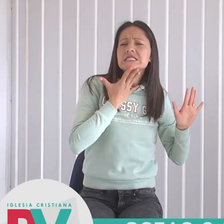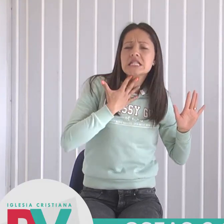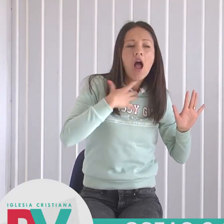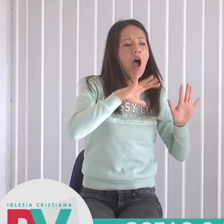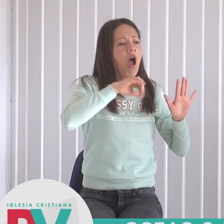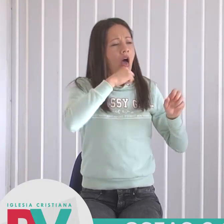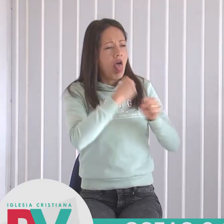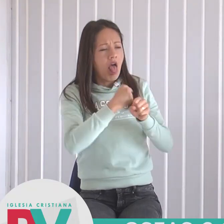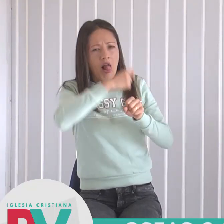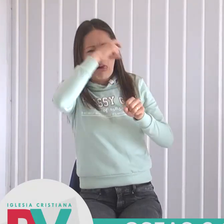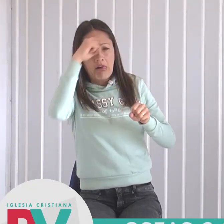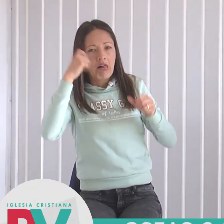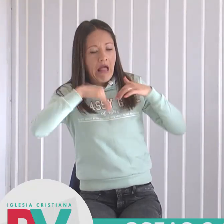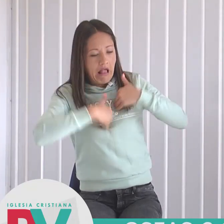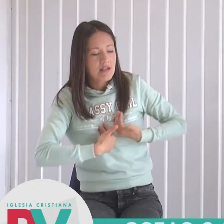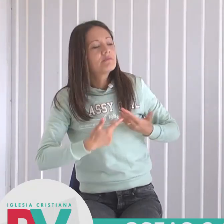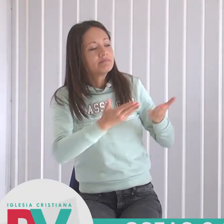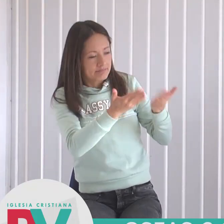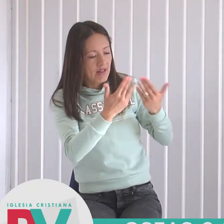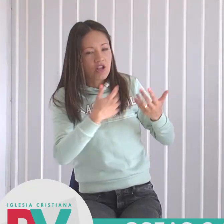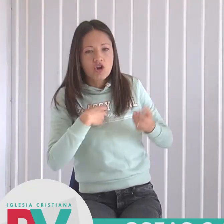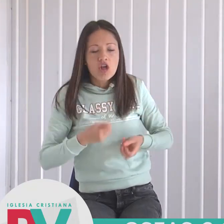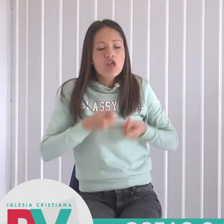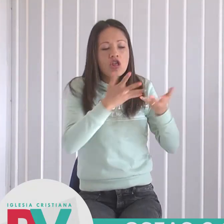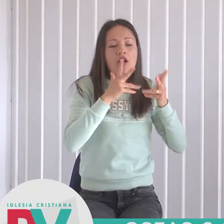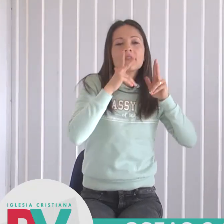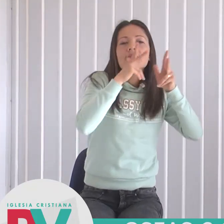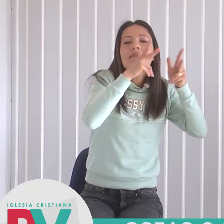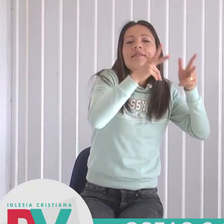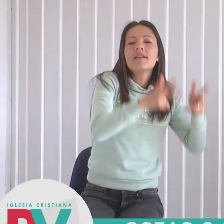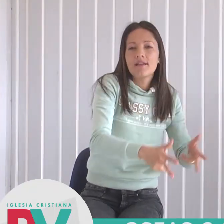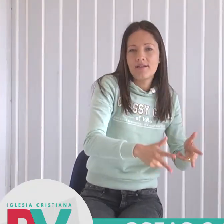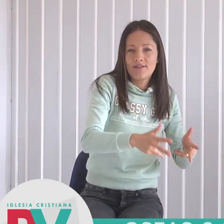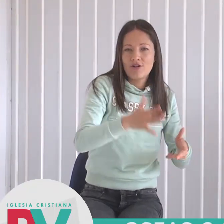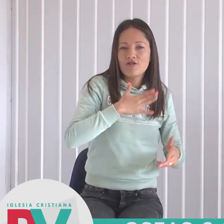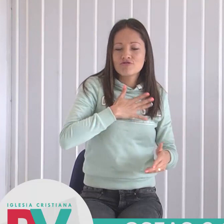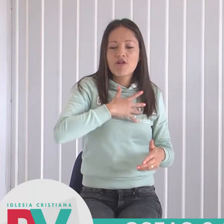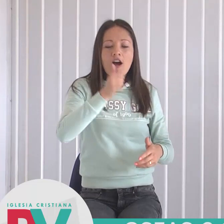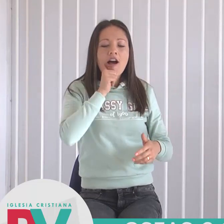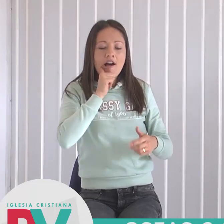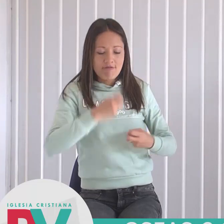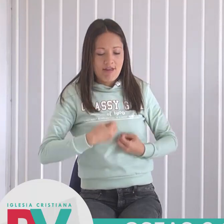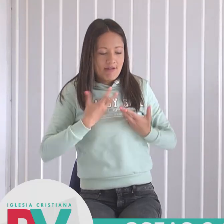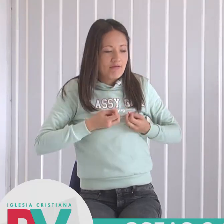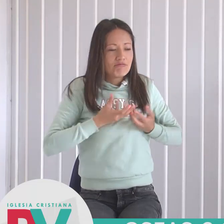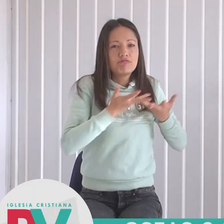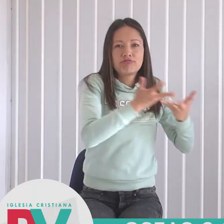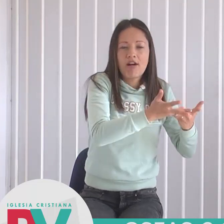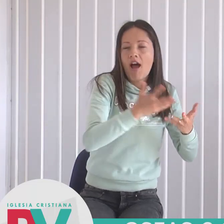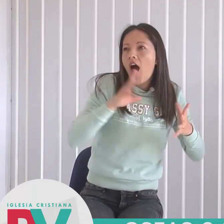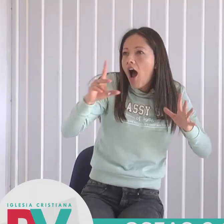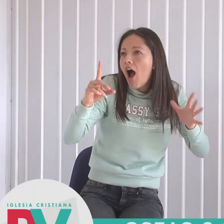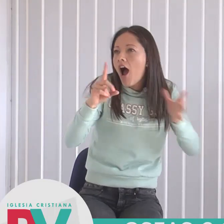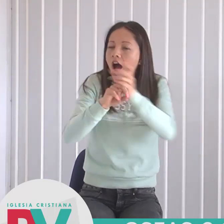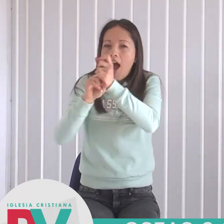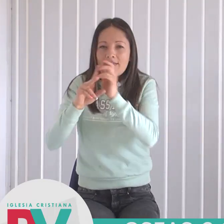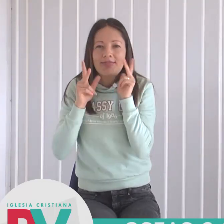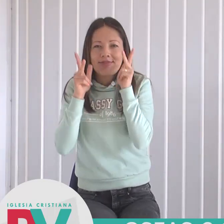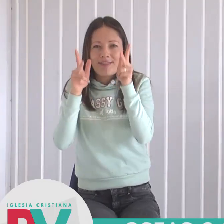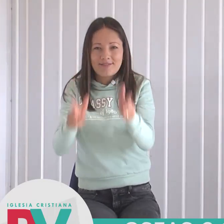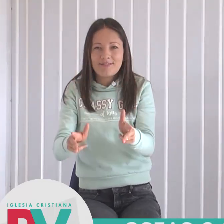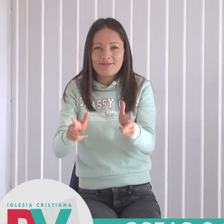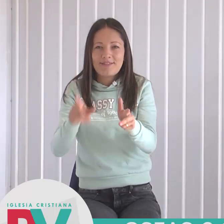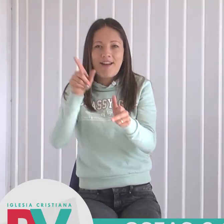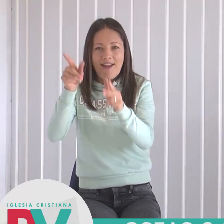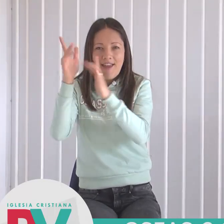cansado, venga a mí y yo le haré descansar. Es decir, que en Jesucristo nosotros hemos hallado ese reposo. Pero de la misma forma como